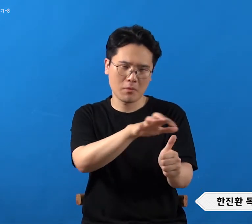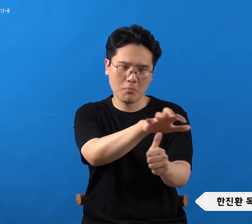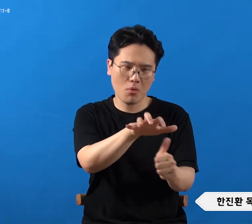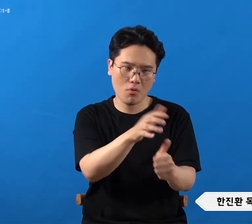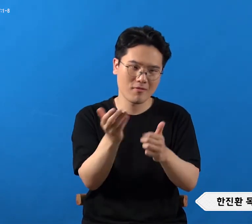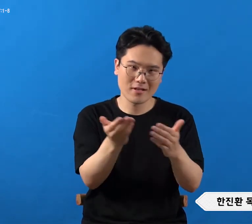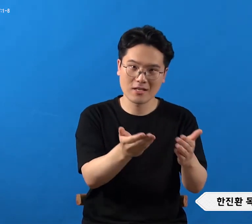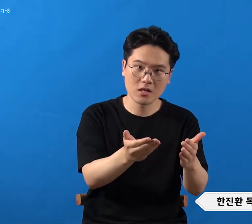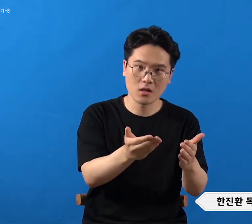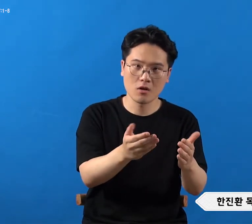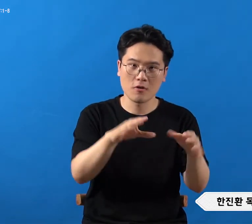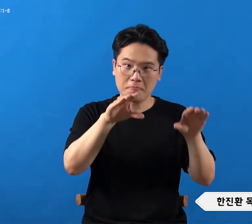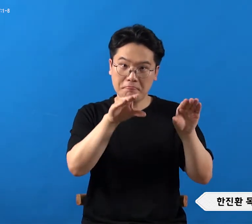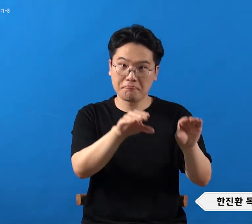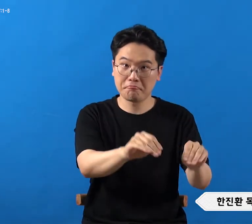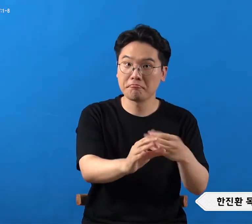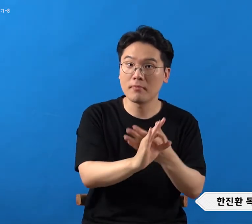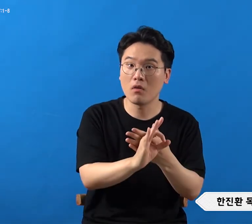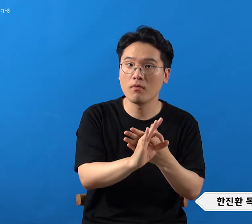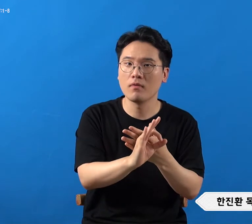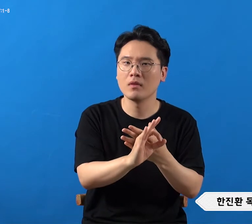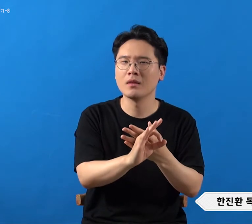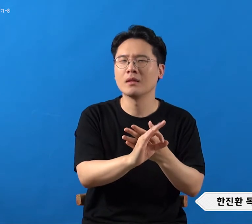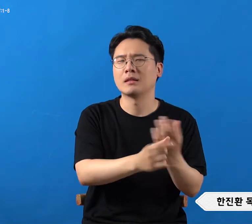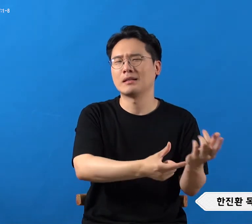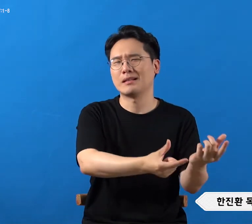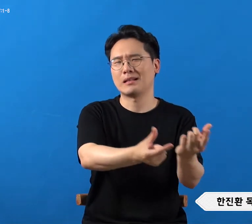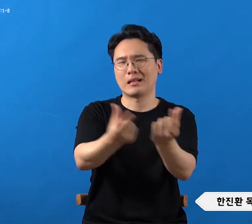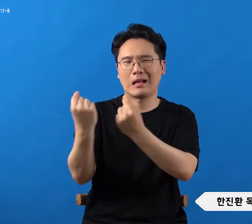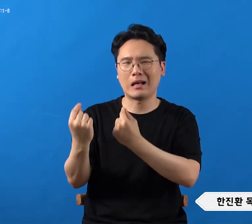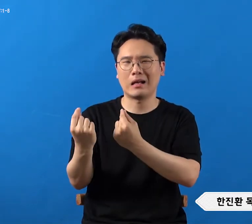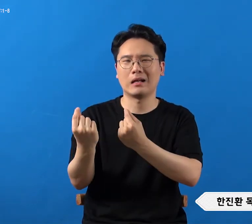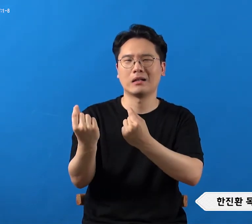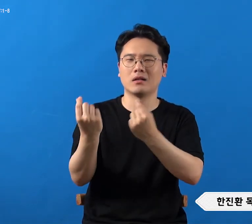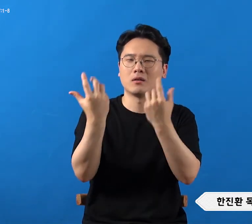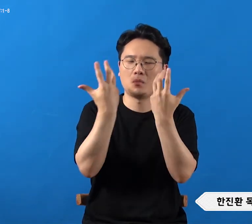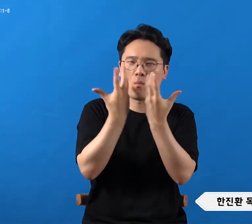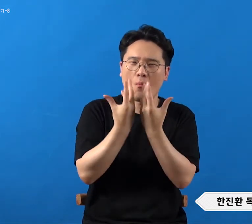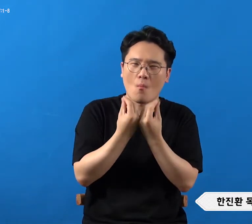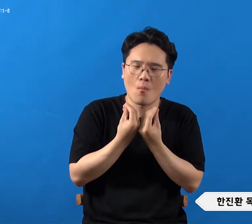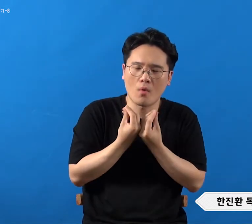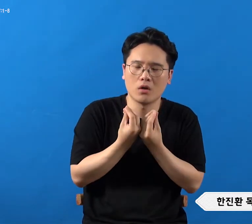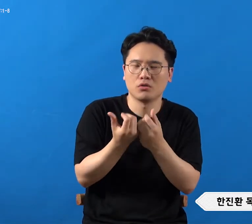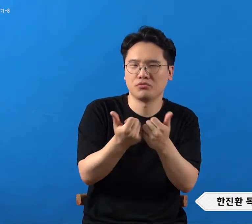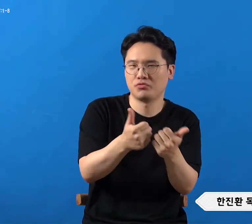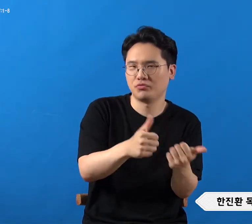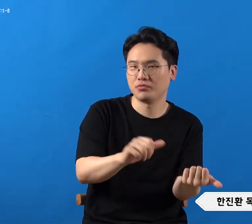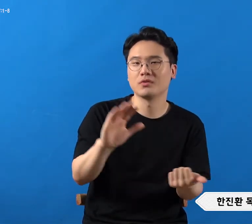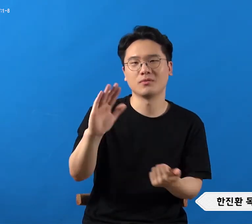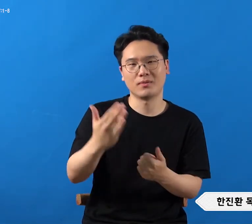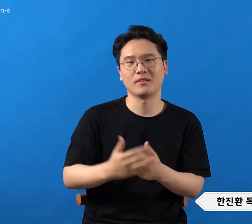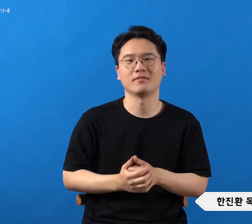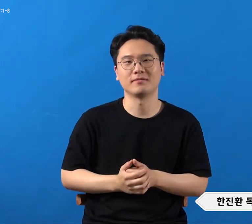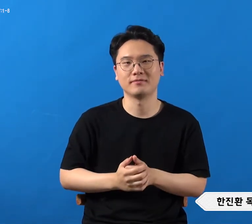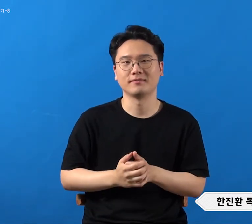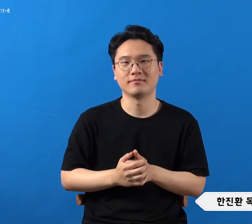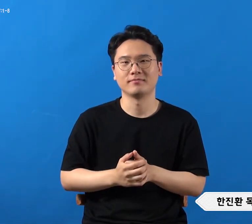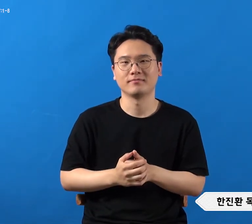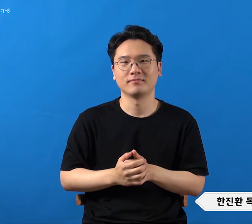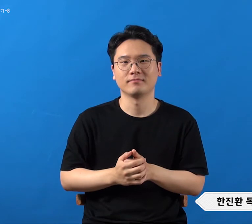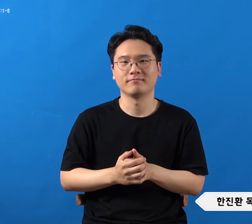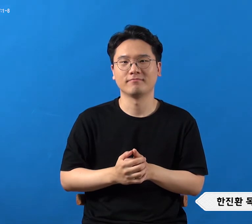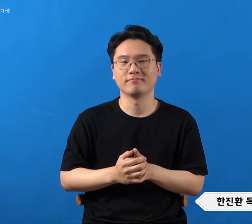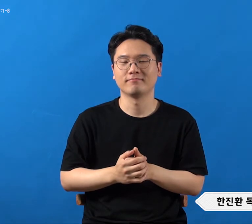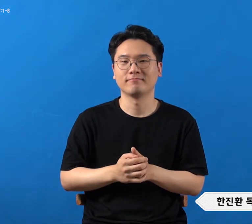중단해버리면 식물은 서서히 말라 죽게 됩니다. 아마 몇 개월 걸쳐서 서서히 말라 죽겠지요. 그걸